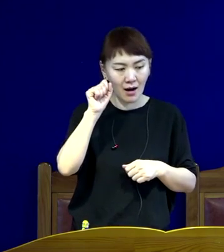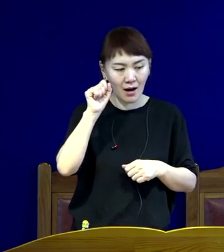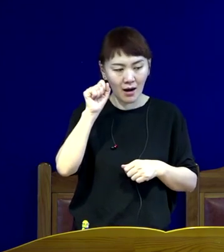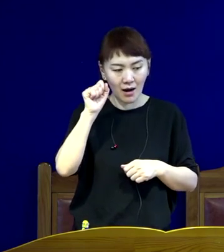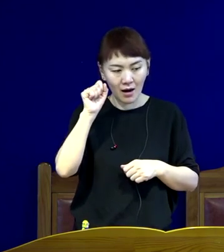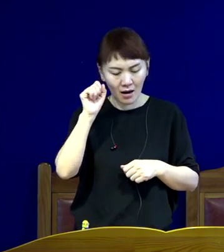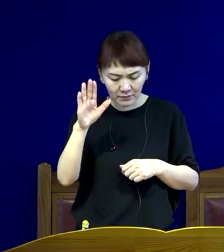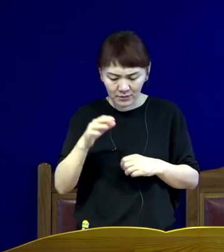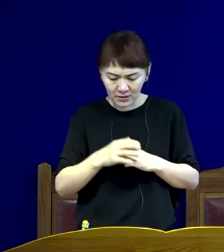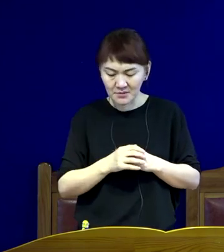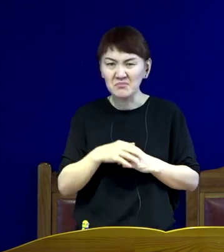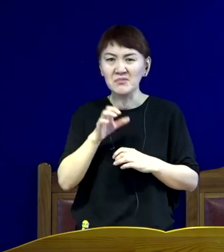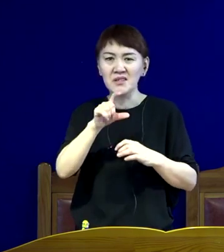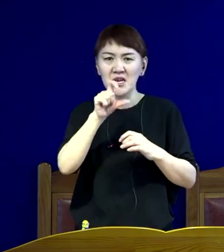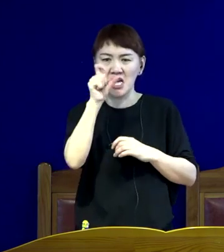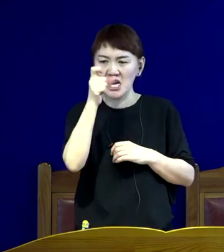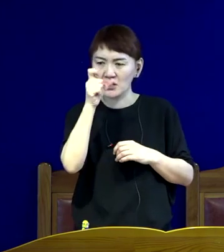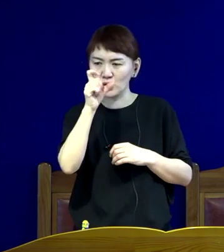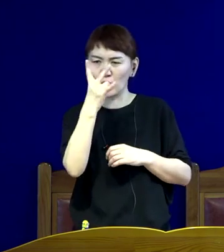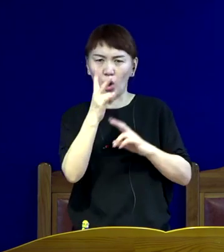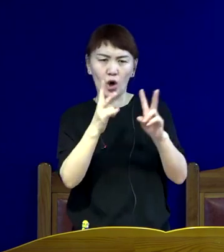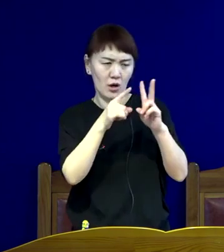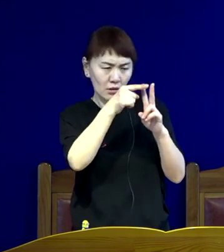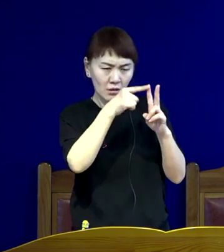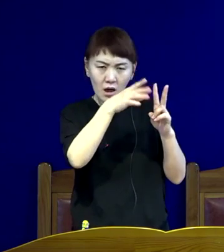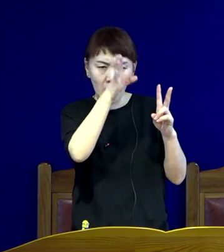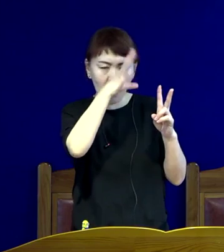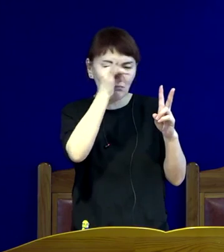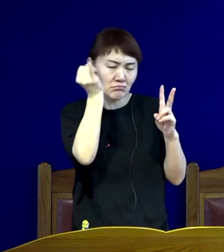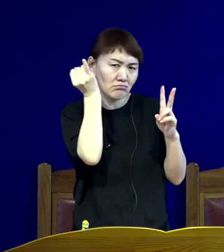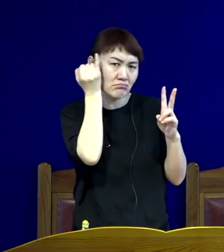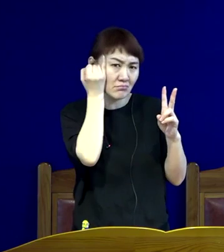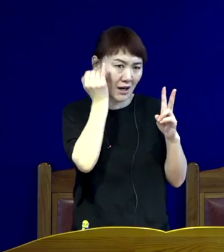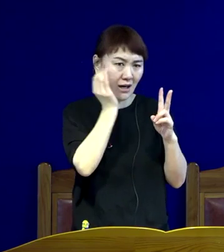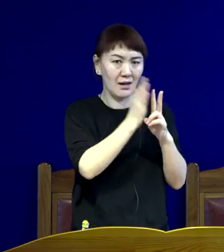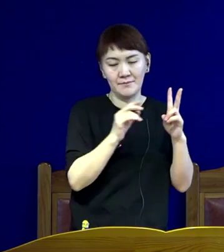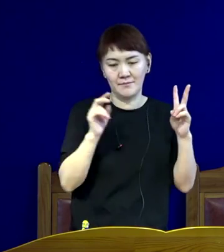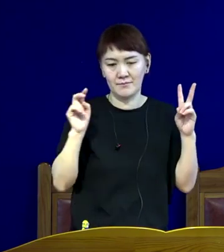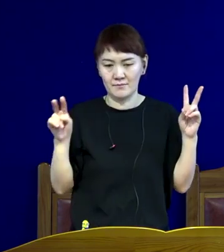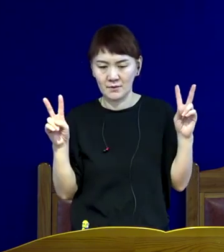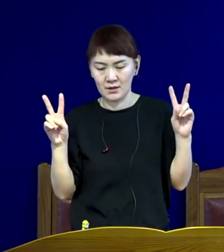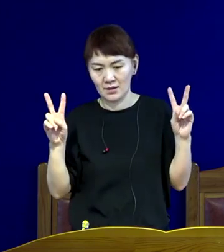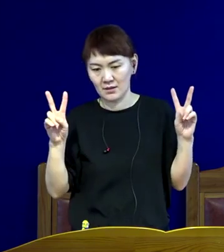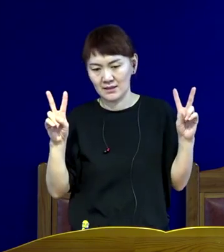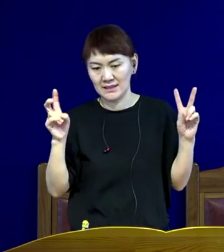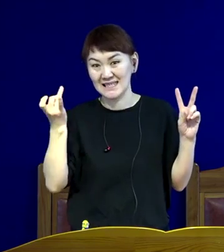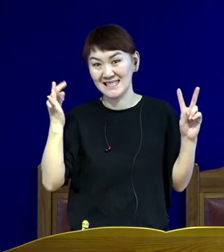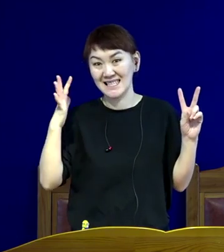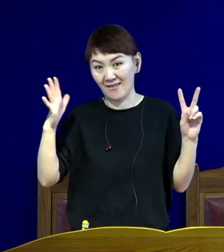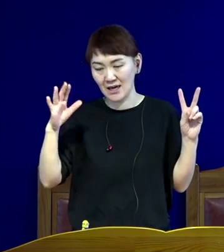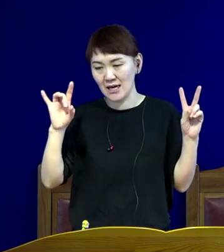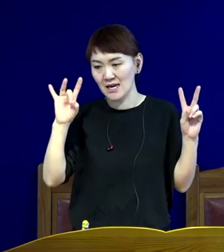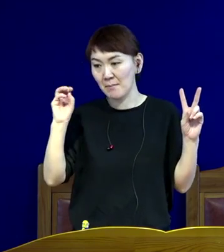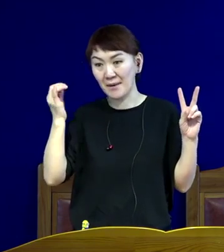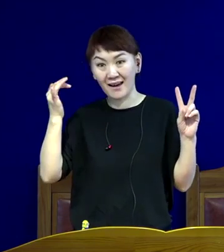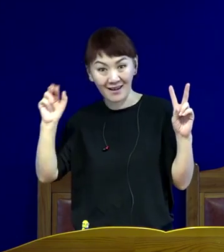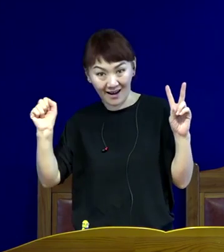муу эхнэр нөхрөө. Гэтэл Исаак, Рибика хоёрын хувьд бол үнэхээр одоо цэвэр